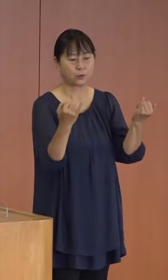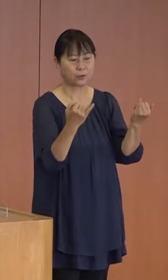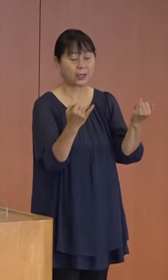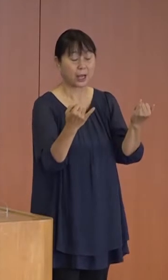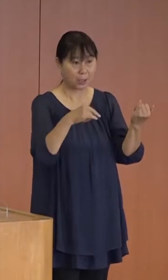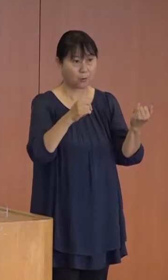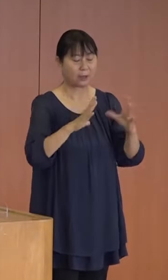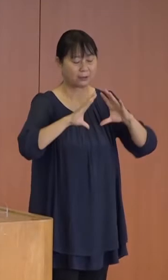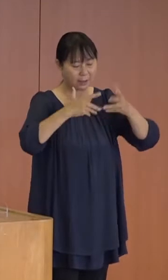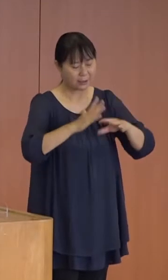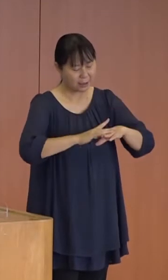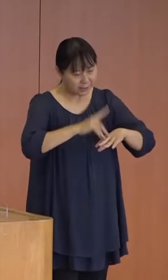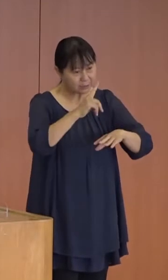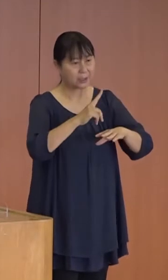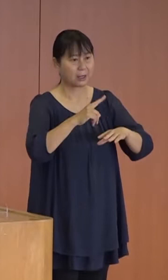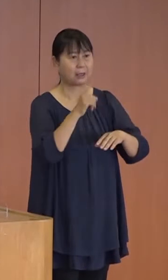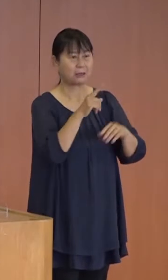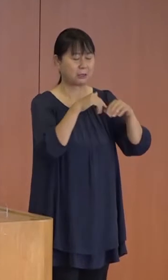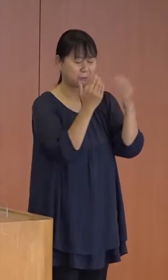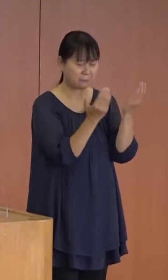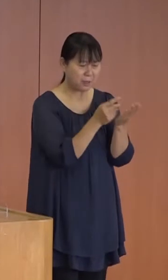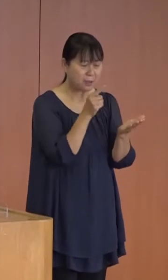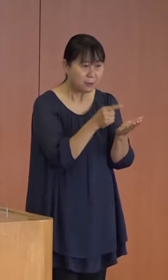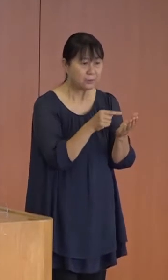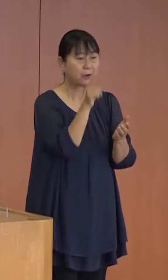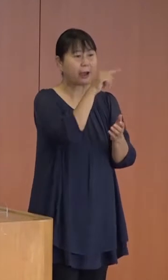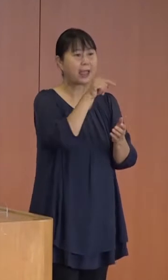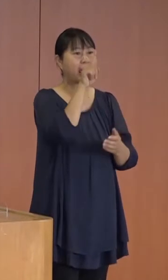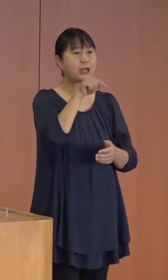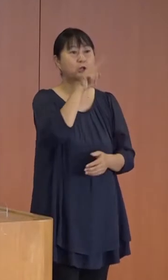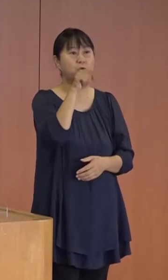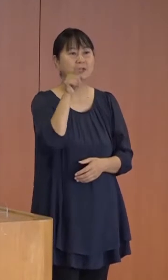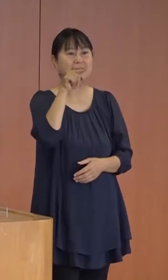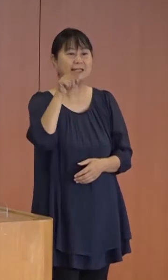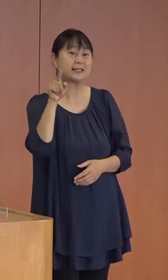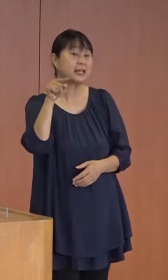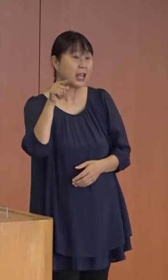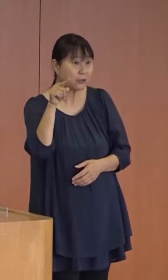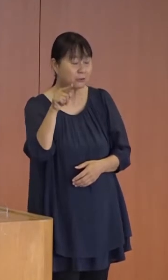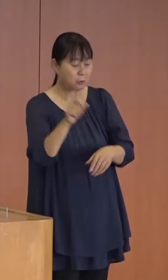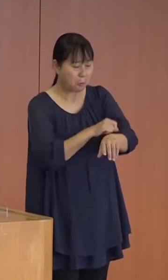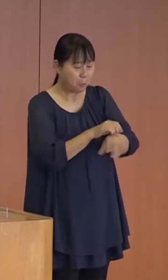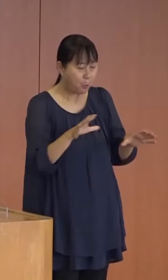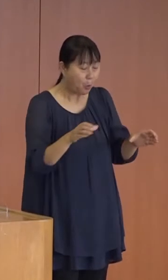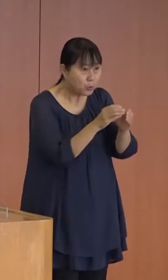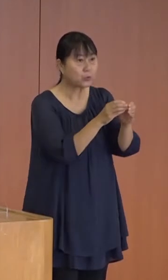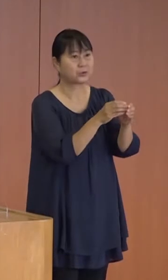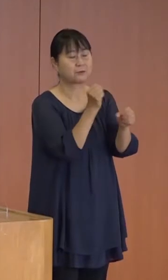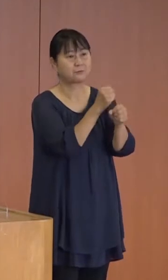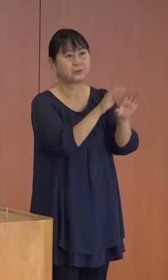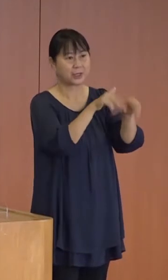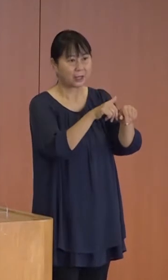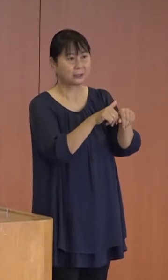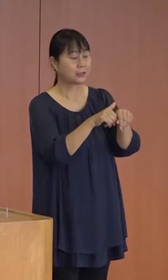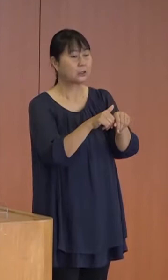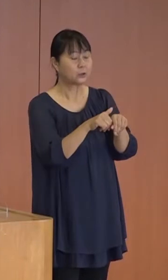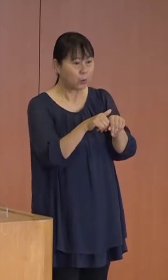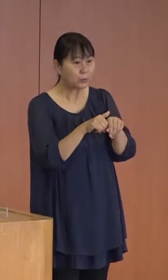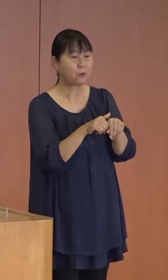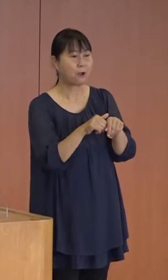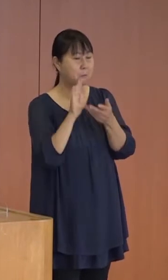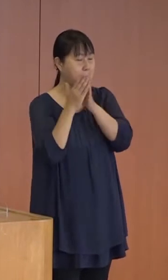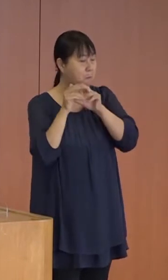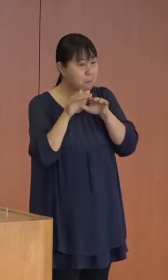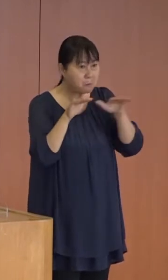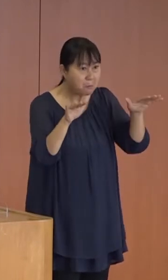めて一冊丸ごと SDGs を特集したことで話題となり、その後も特集号を発